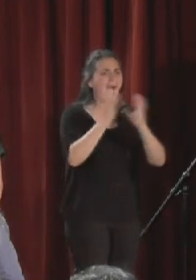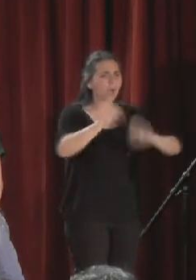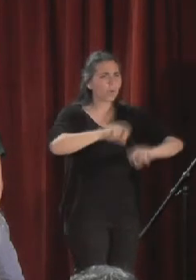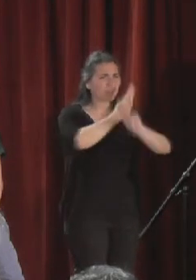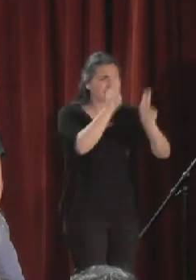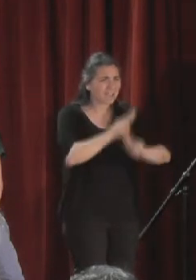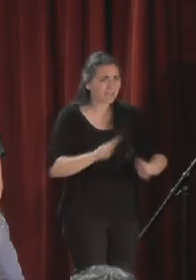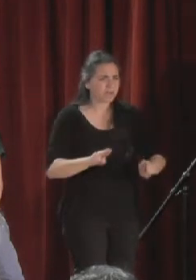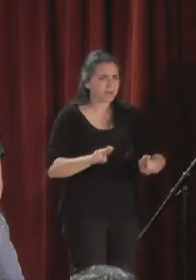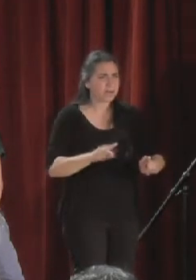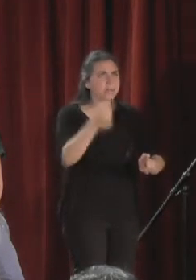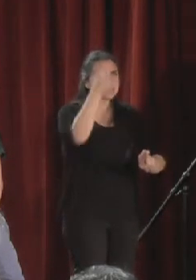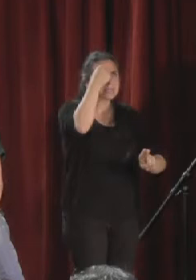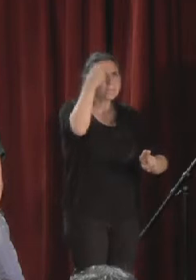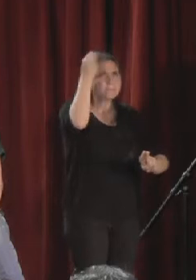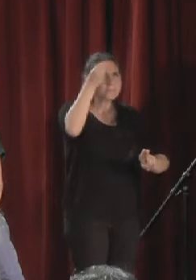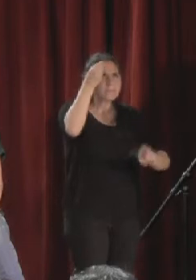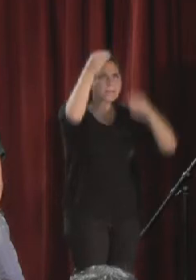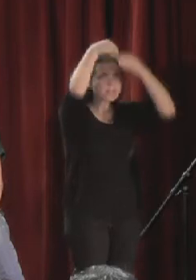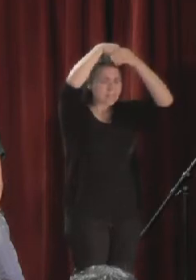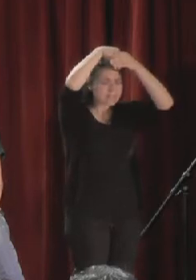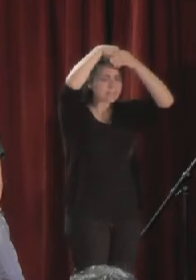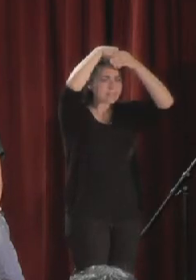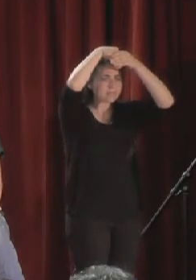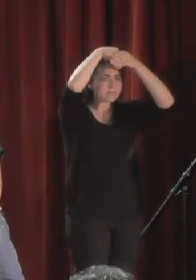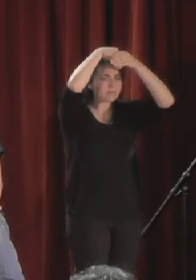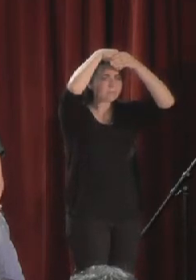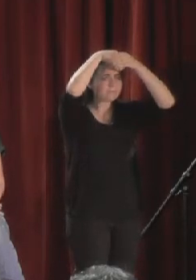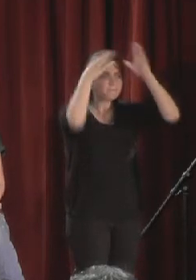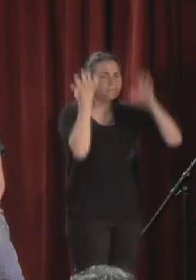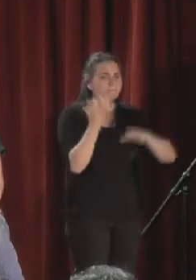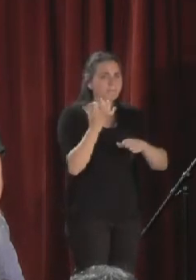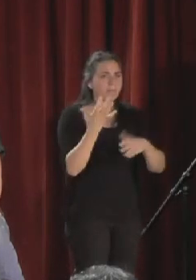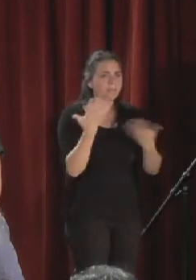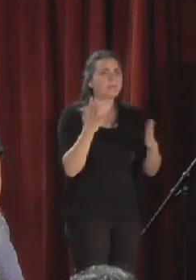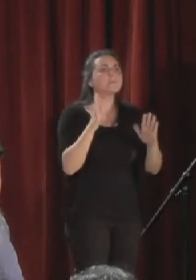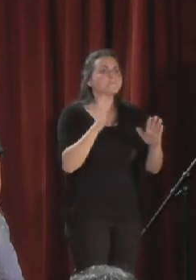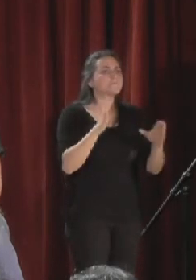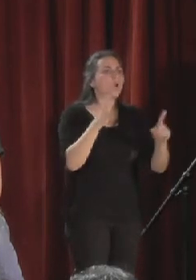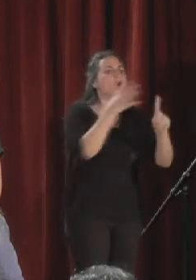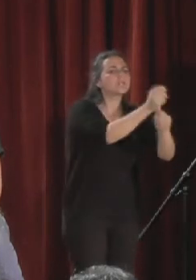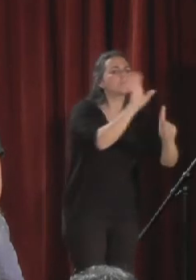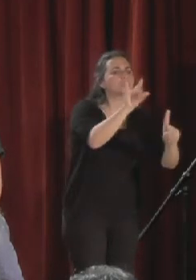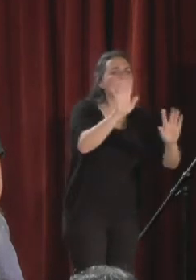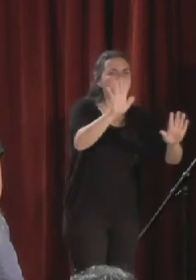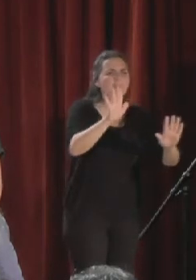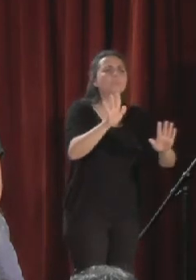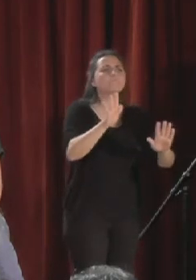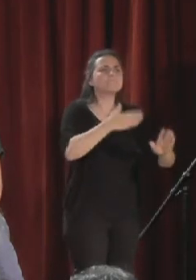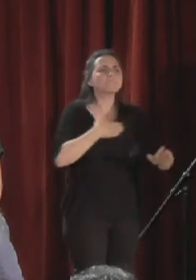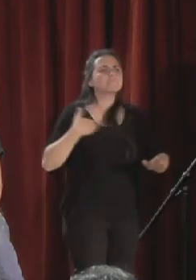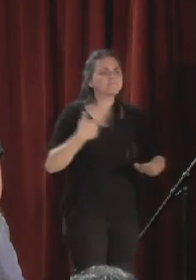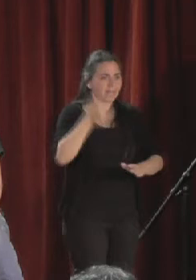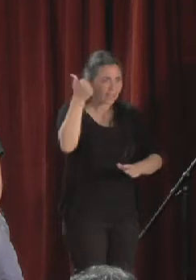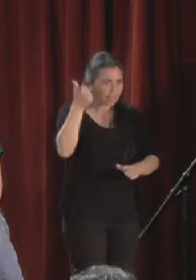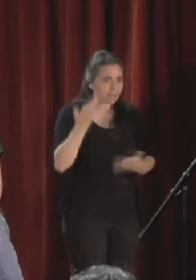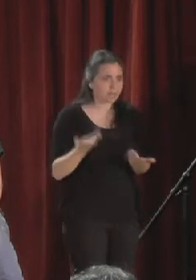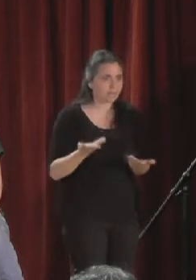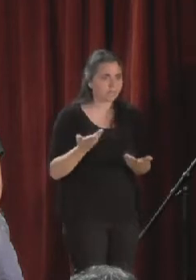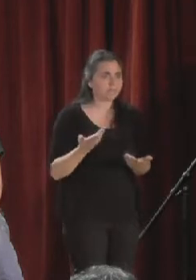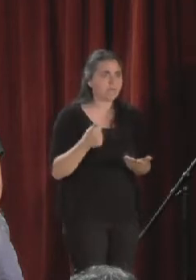cabeza todo eso que conseguimos, pero queremos máis. Eu aprendín na rúa que o chaman democracia e non o